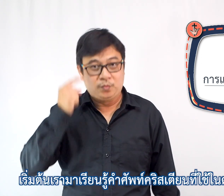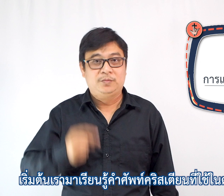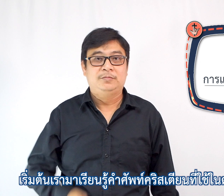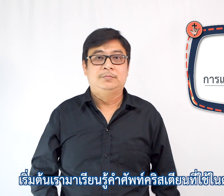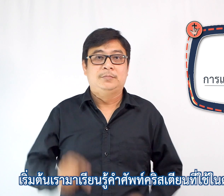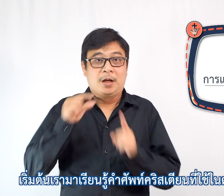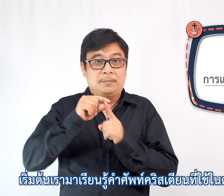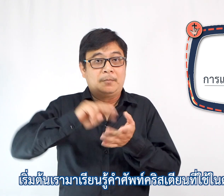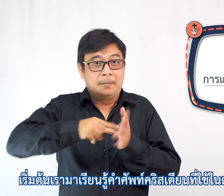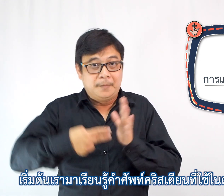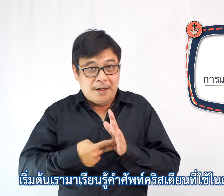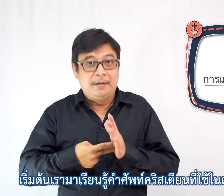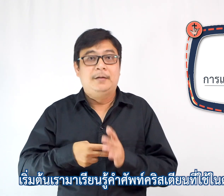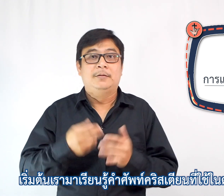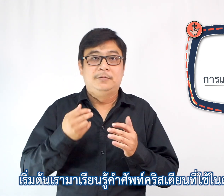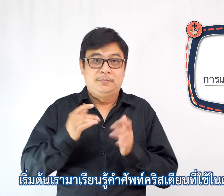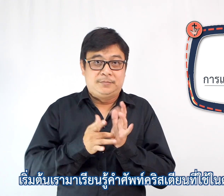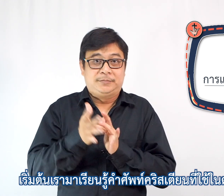เตียนที่ใช้ในตอนนี้กันก่อนนะครับ